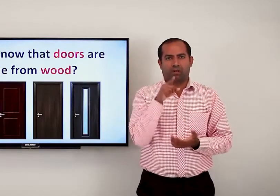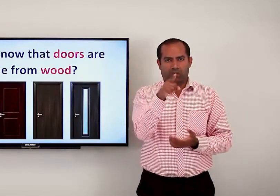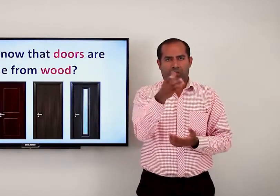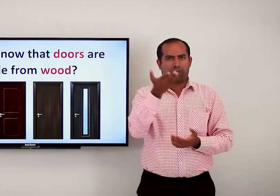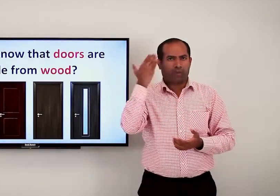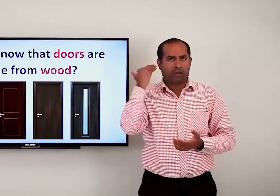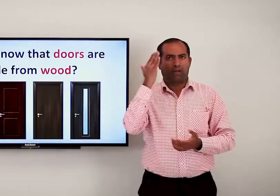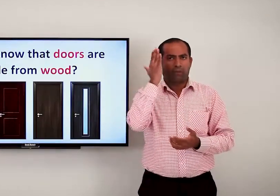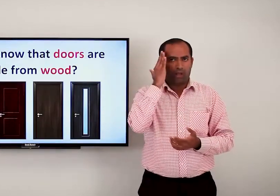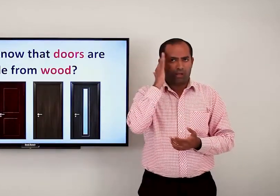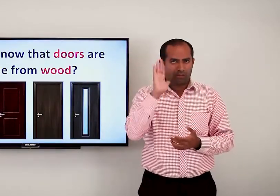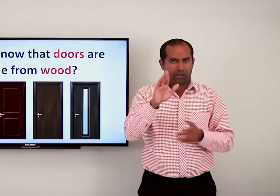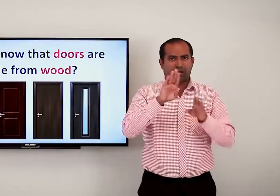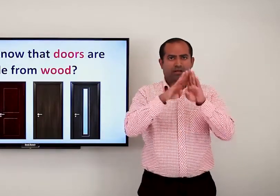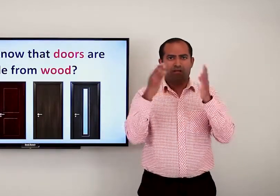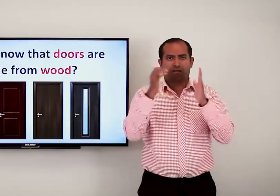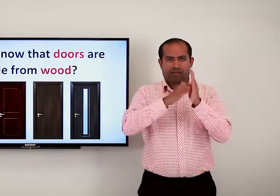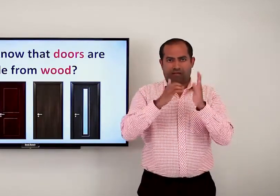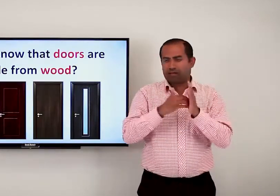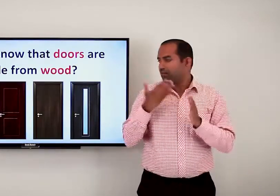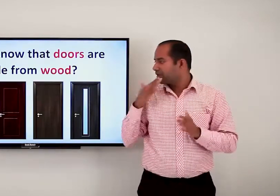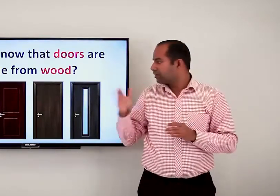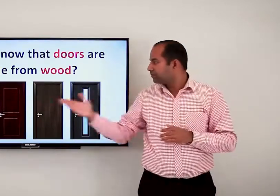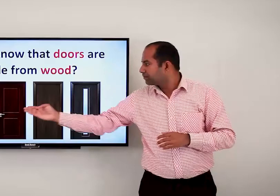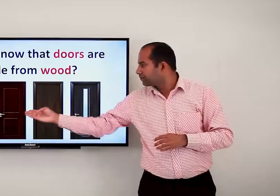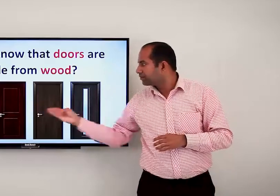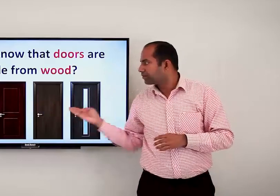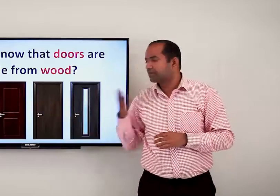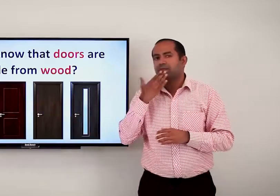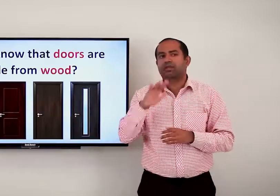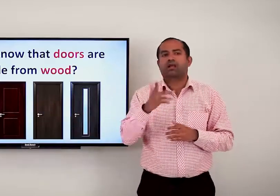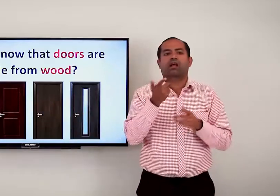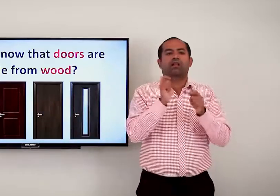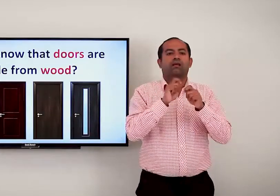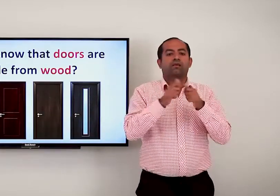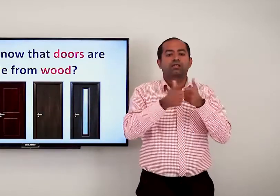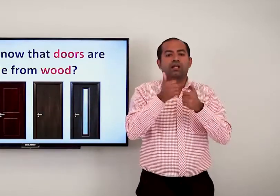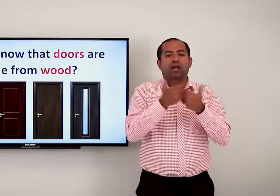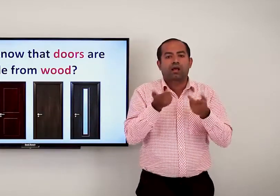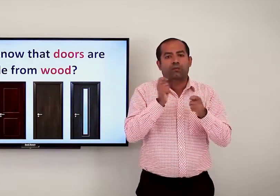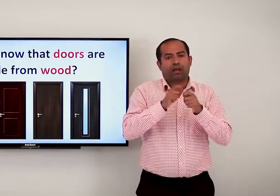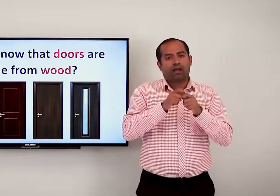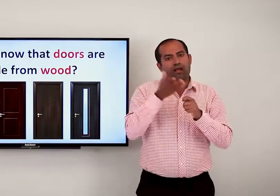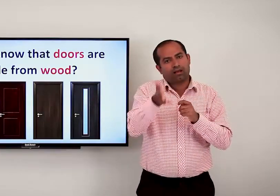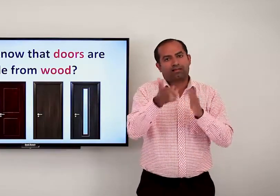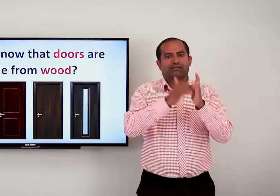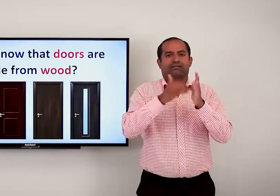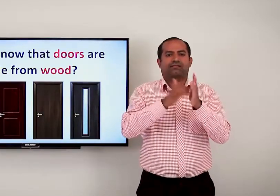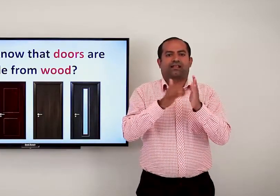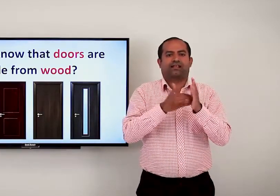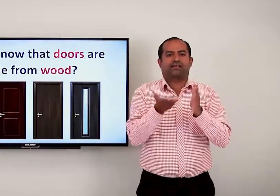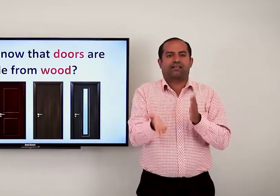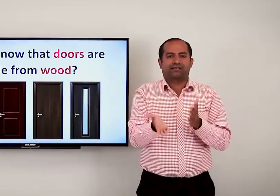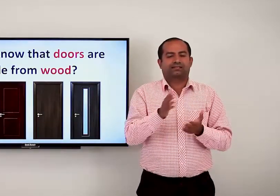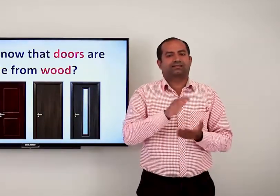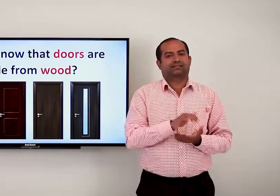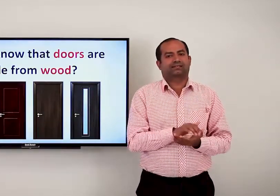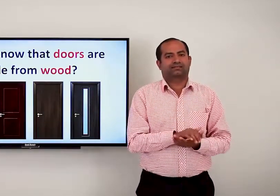کیا آپ جانتے ہیں کہ دروازے لکڑی سے بنائے جاتے ہیں؟ یہ دیکھیں، یہ لکڑی سے بنائے گئے دروازے ہیں۔